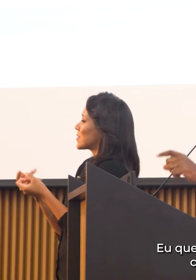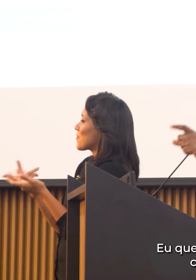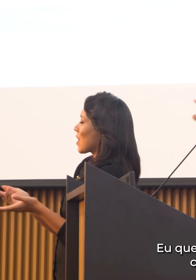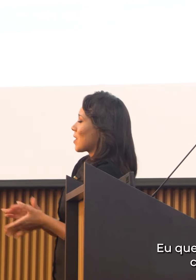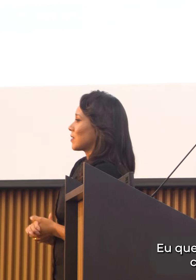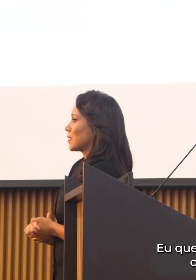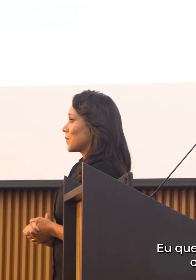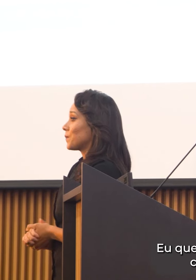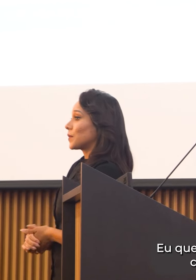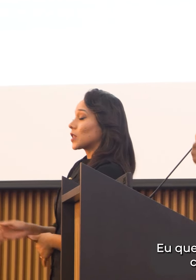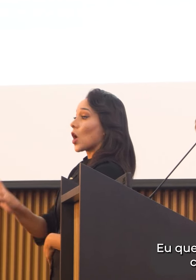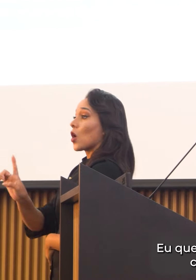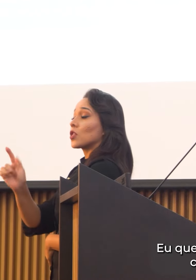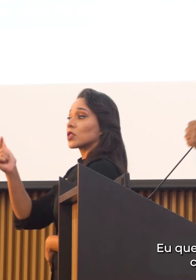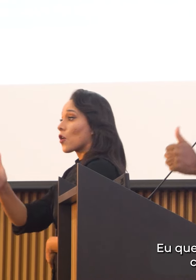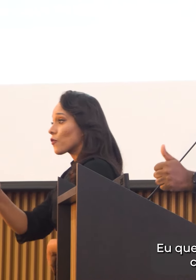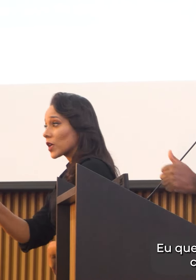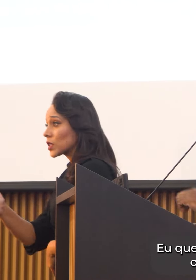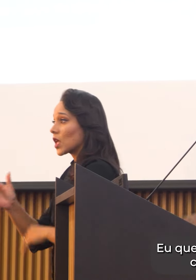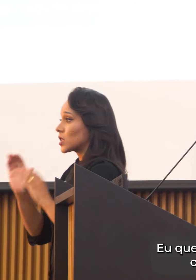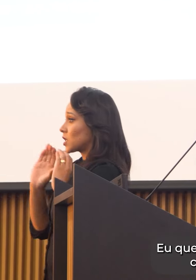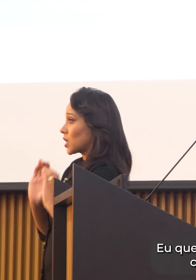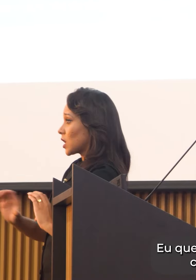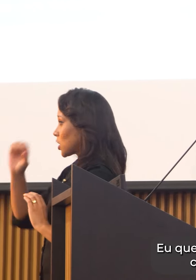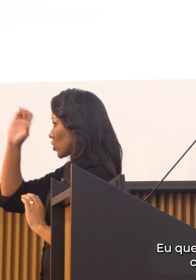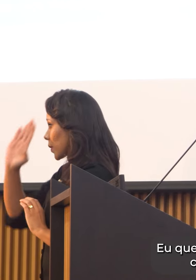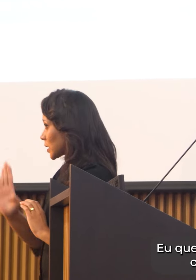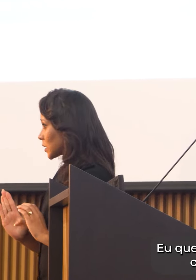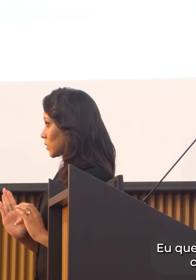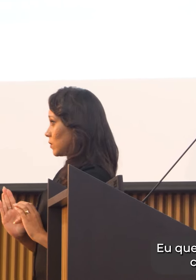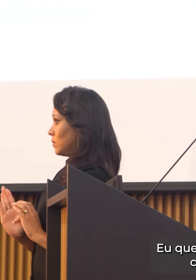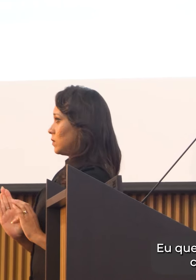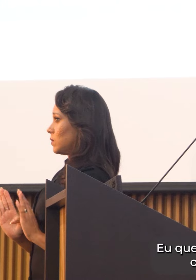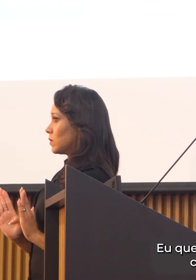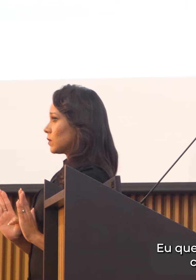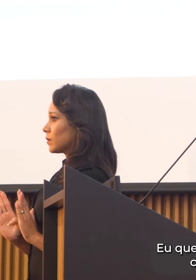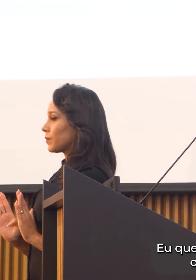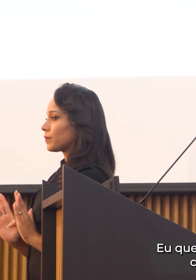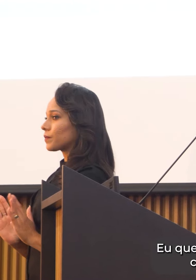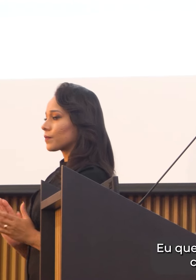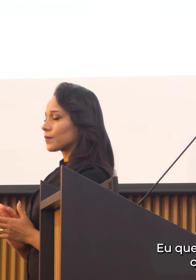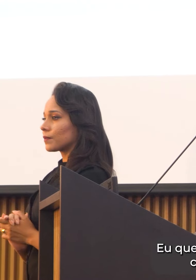quero dizer que não existirá cidadania no Brasil.